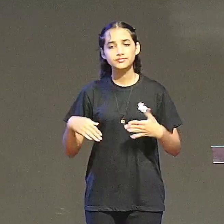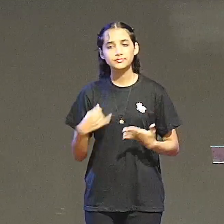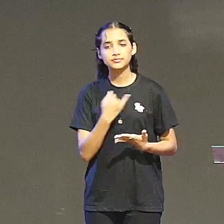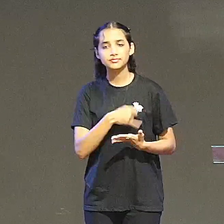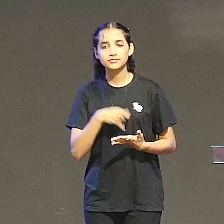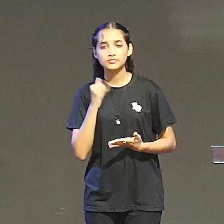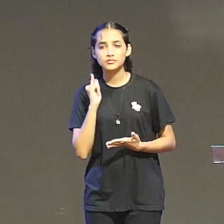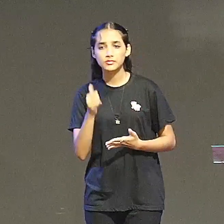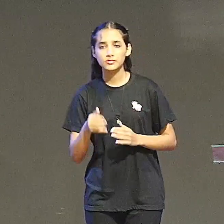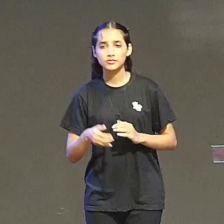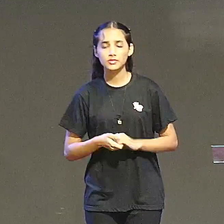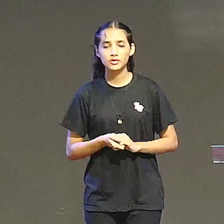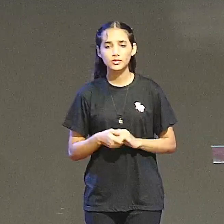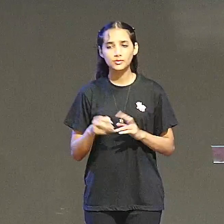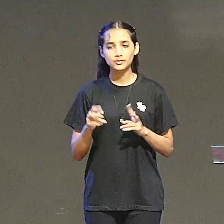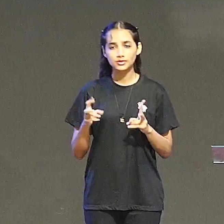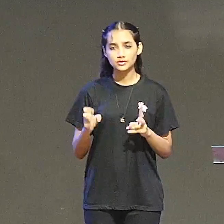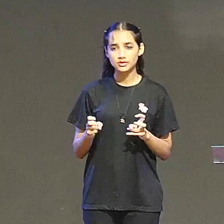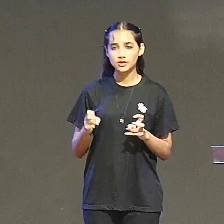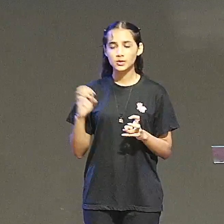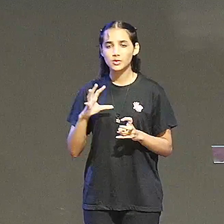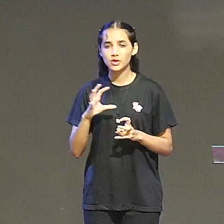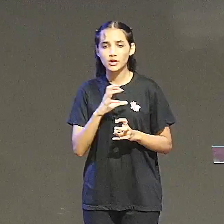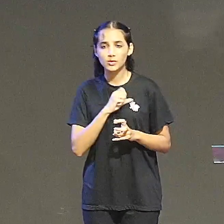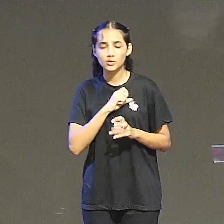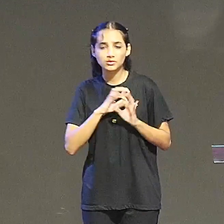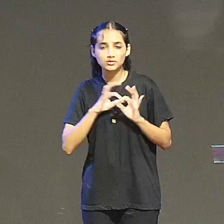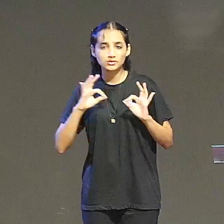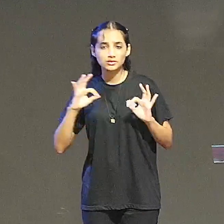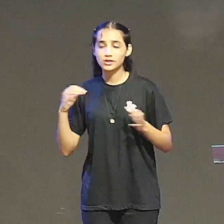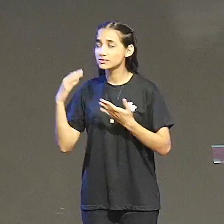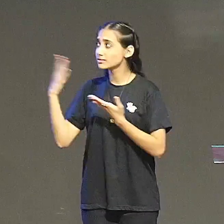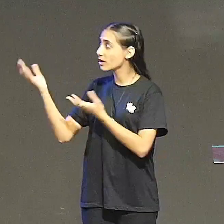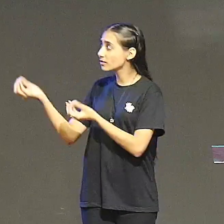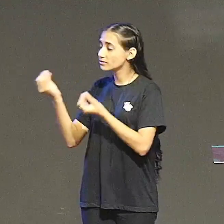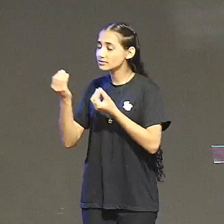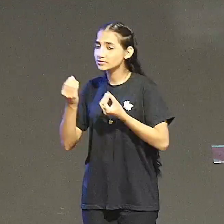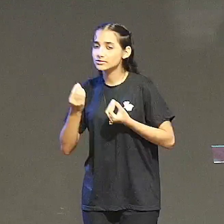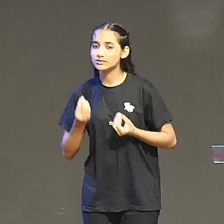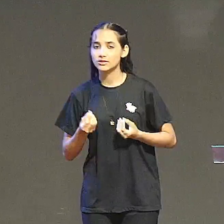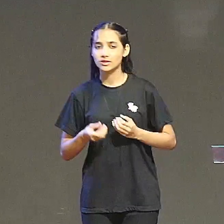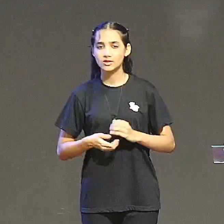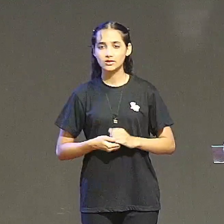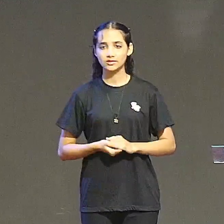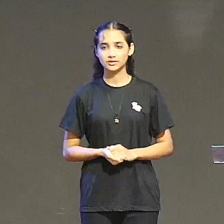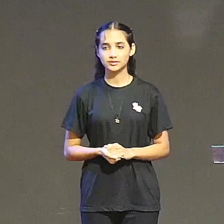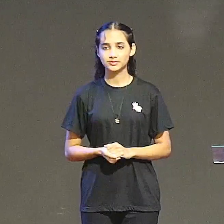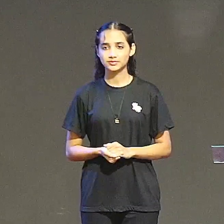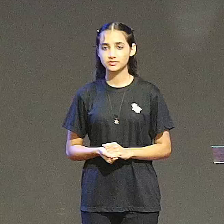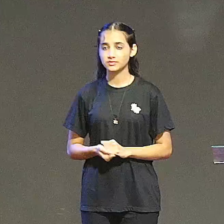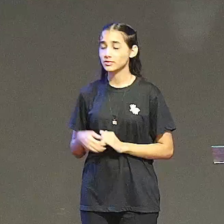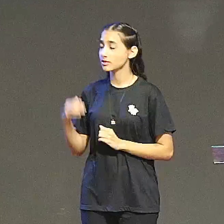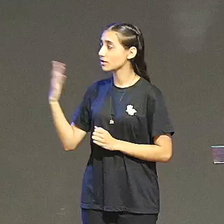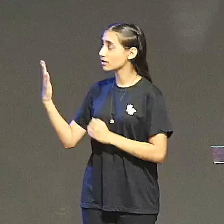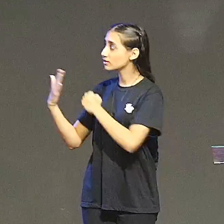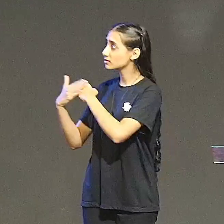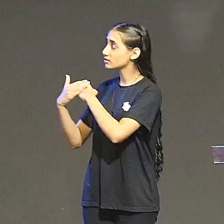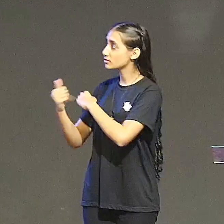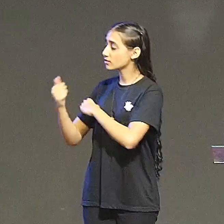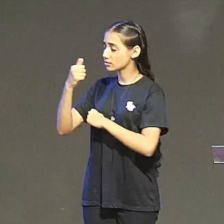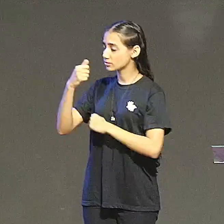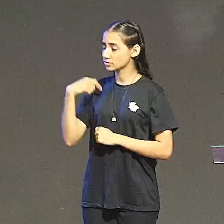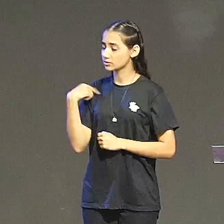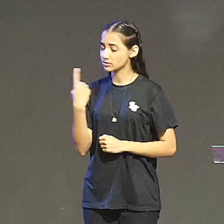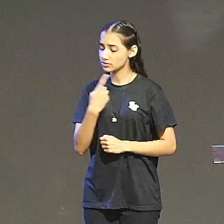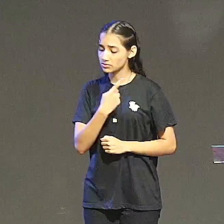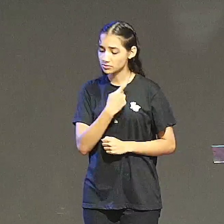nos tem concedido pai a ponto de sermos chamados filhos de Deus chamados por quem Da onde João tirou que a